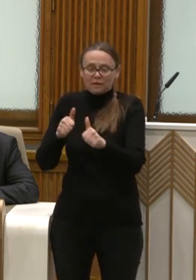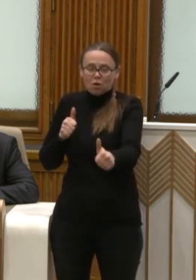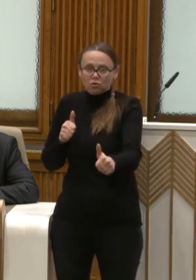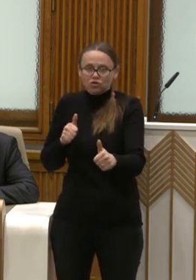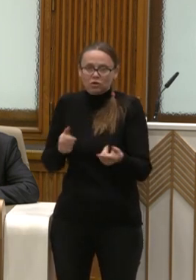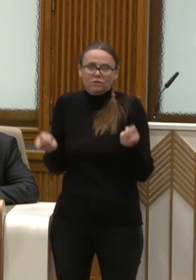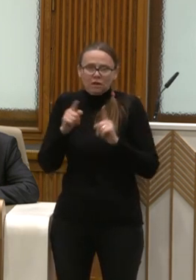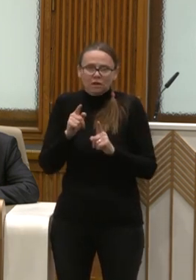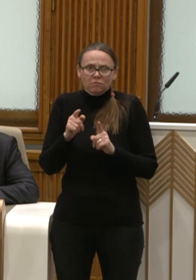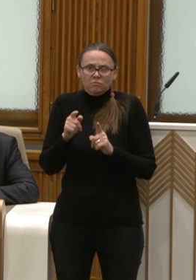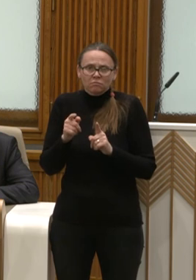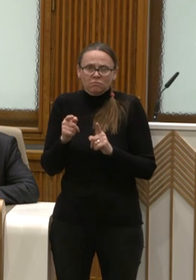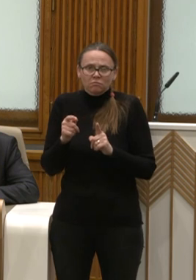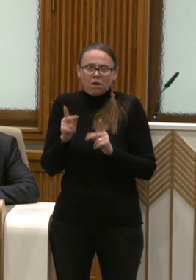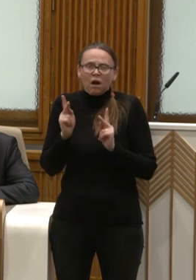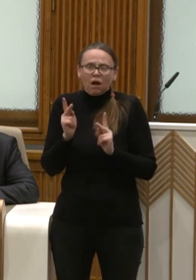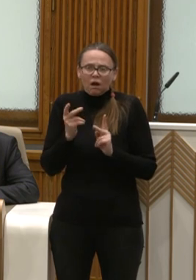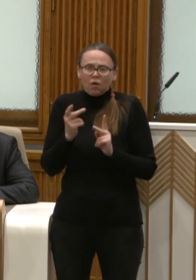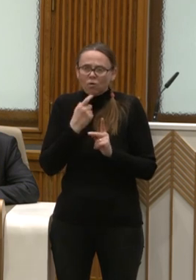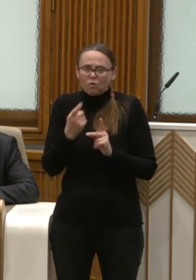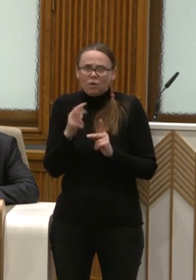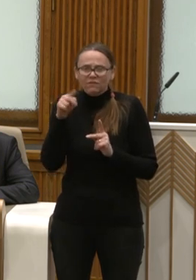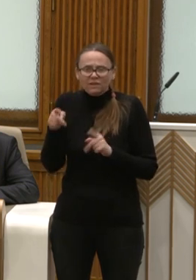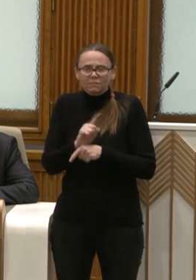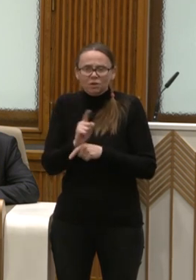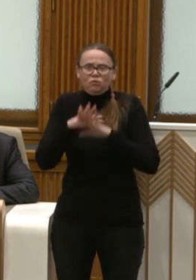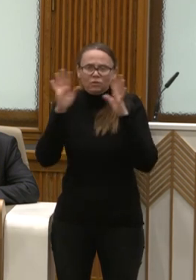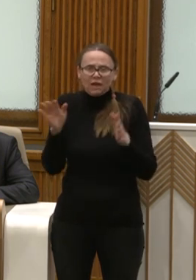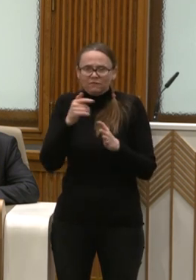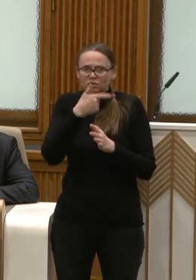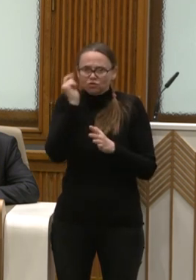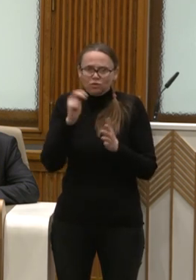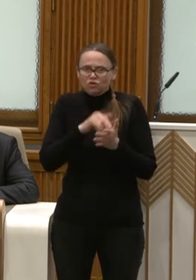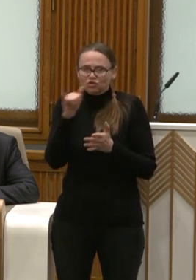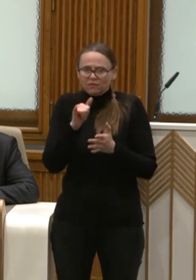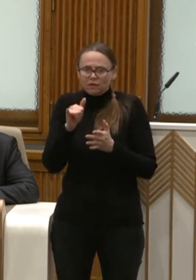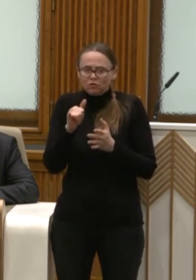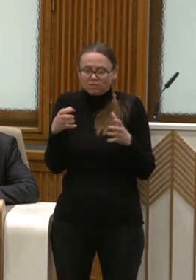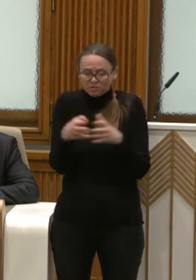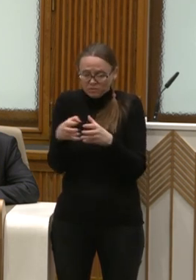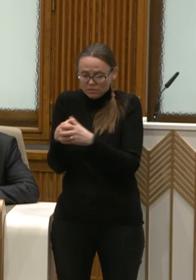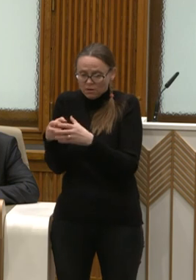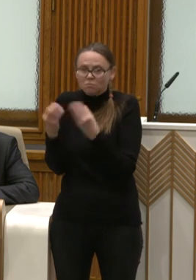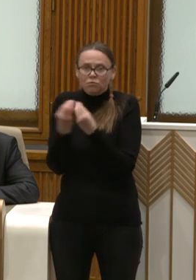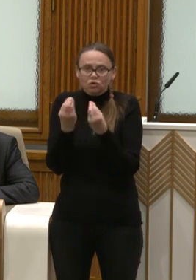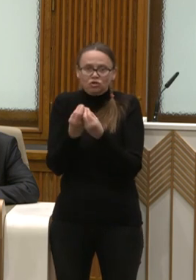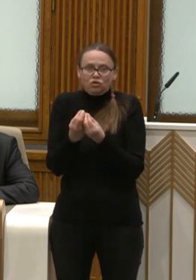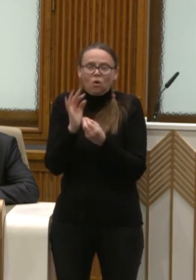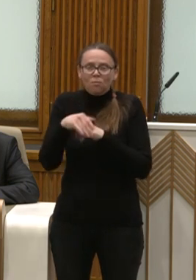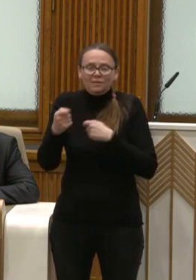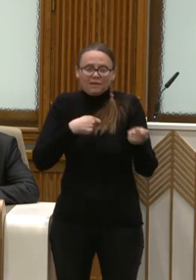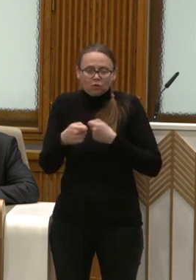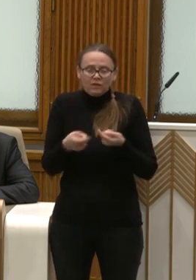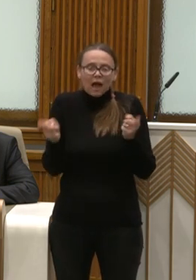ali kakorkoli. Zdi se, da v tem trenutku največ ljudi še vedno na kupu je po trgovinah. Ali so možne,